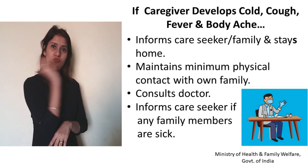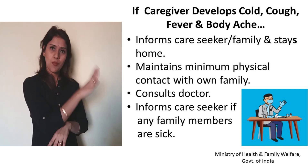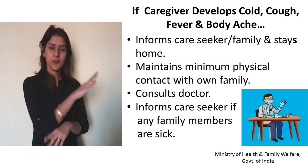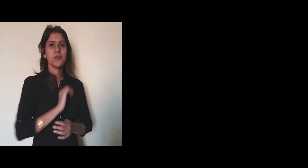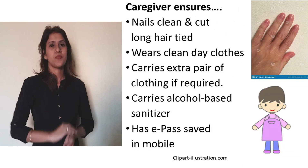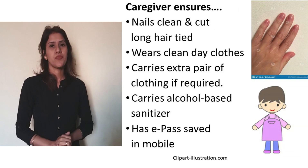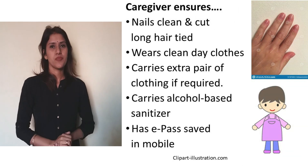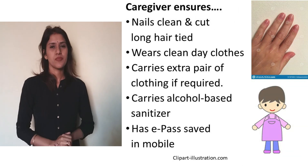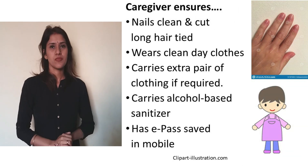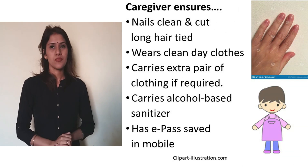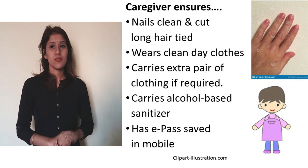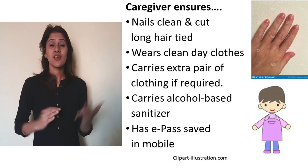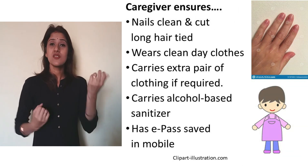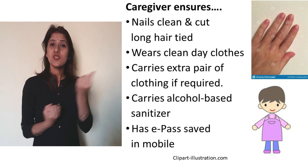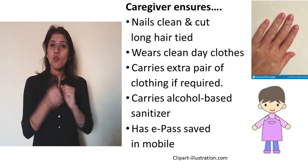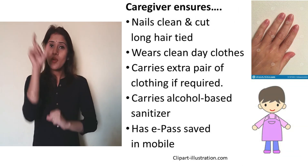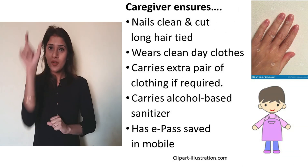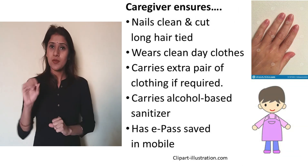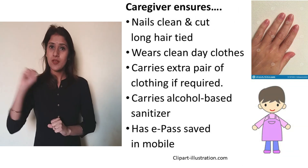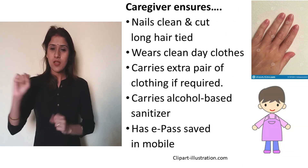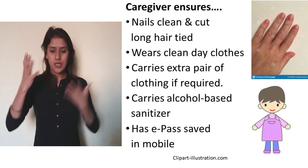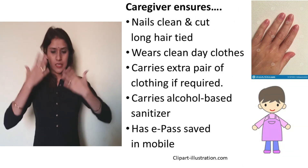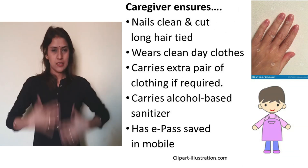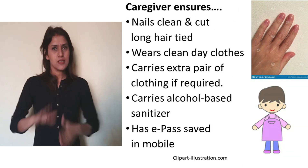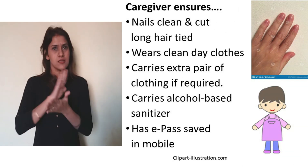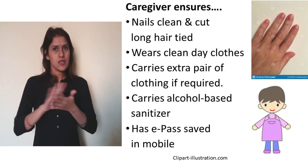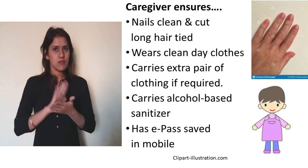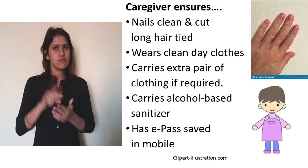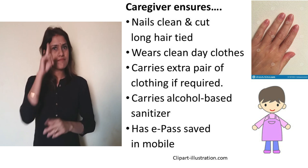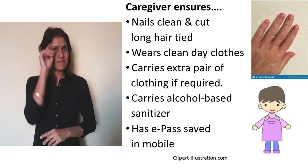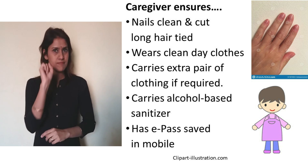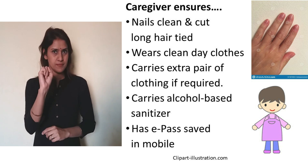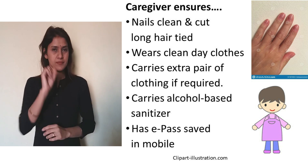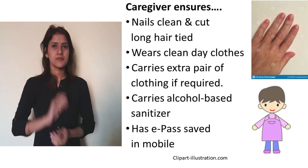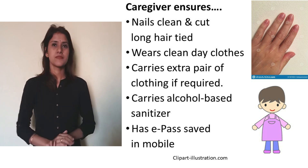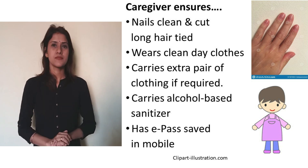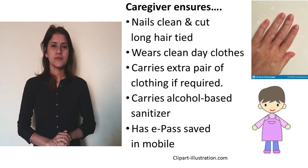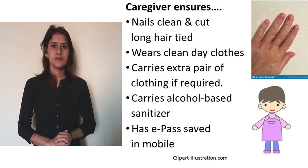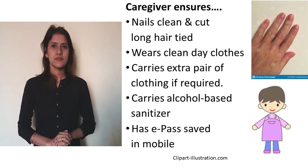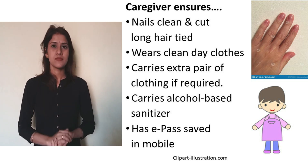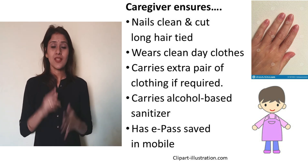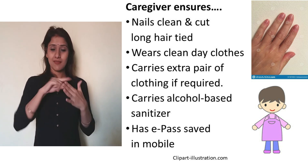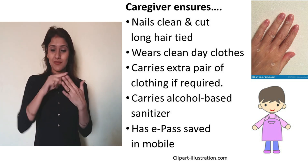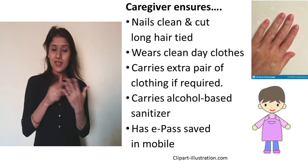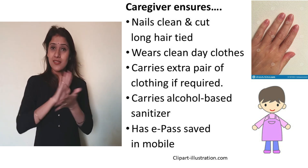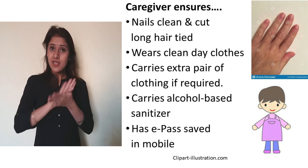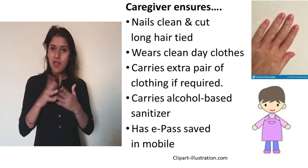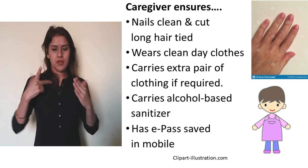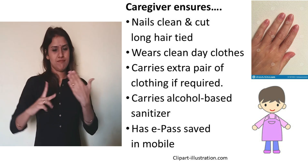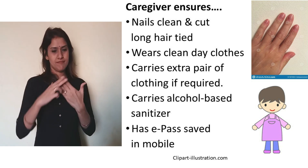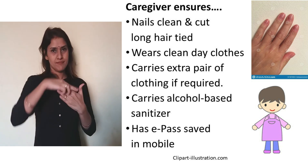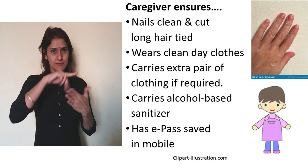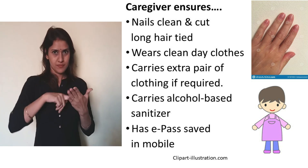बताएं। सहयोगी कार्यकर्ता अपने व्यक्तिगत स्वच्छता का विशेष ध्यान रखें, जैसे नाखून साफ और कटे